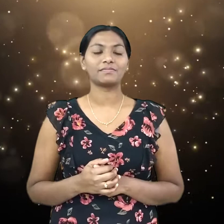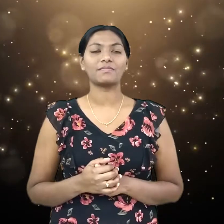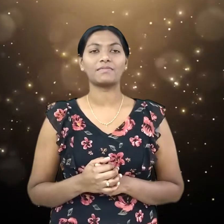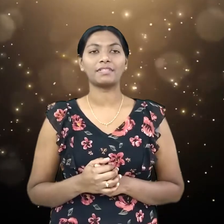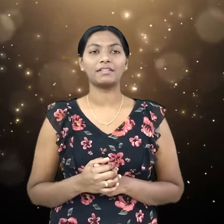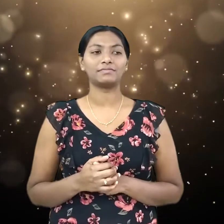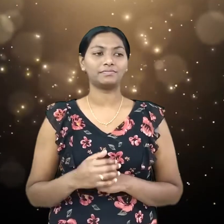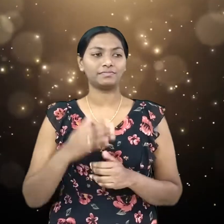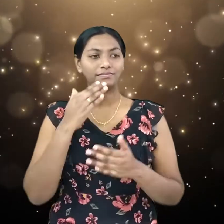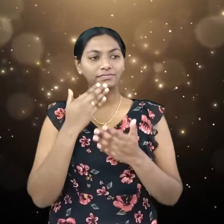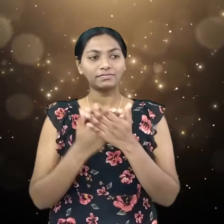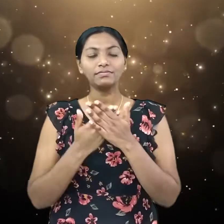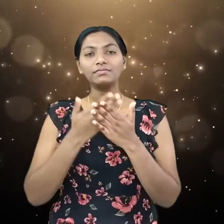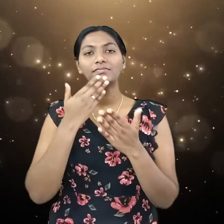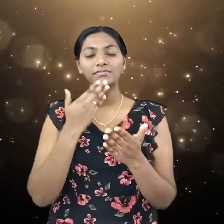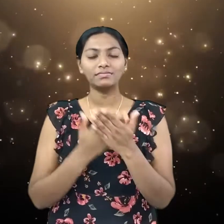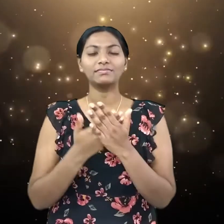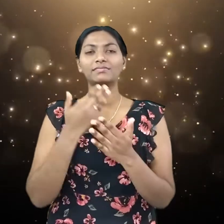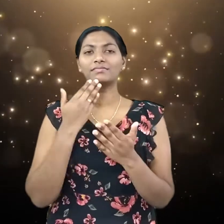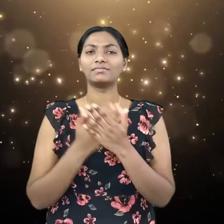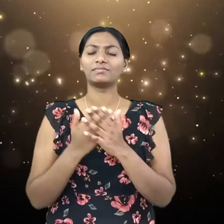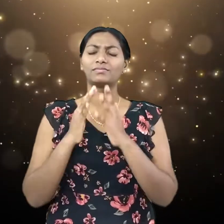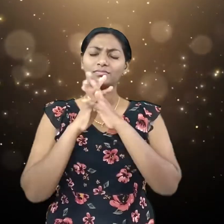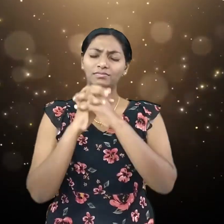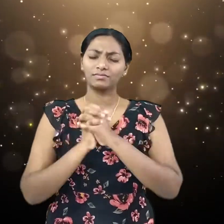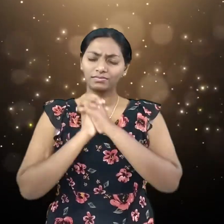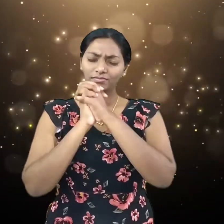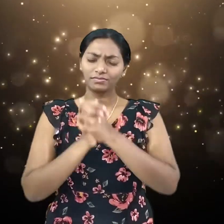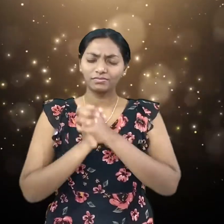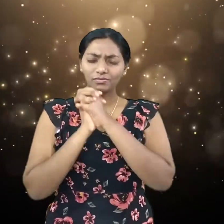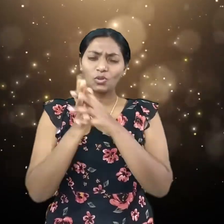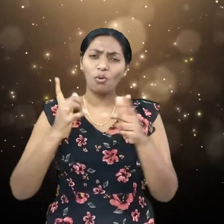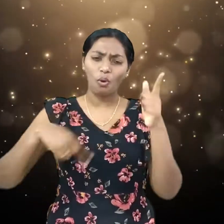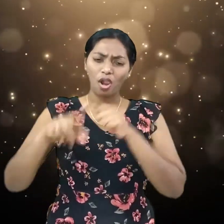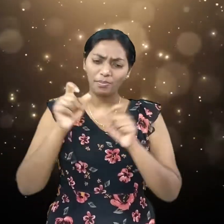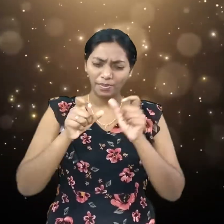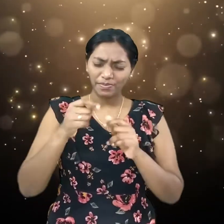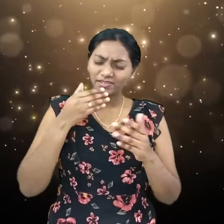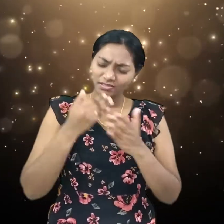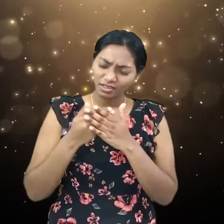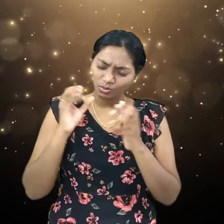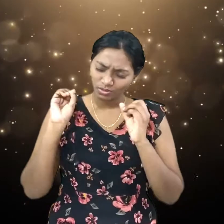Praise the Lord. Just lift your holy hands and worship Him. उसकी आराधना कीजिए।